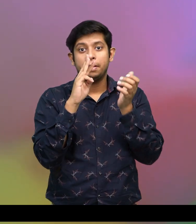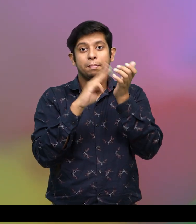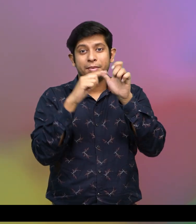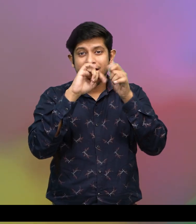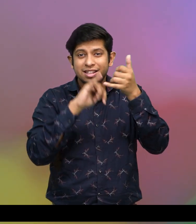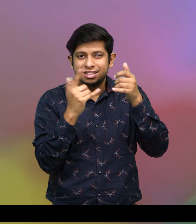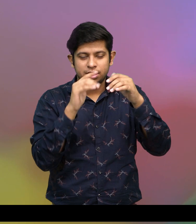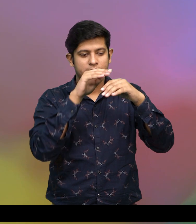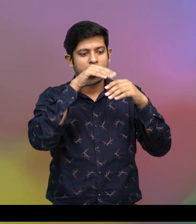మీసోడెర్మ్